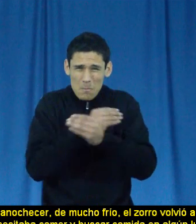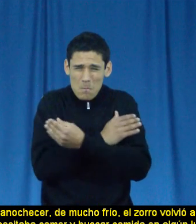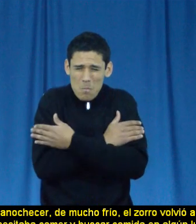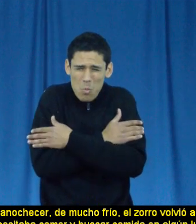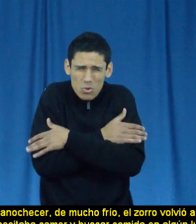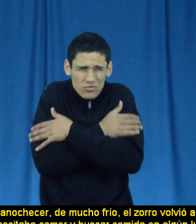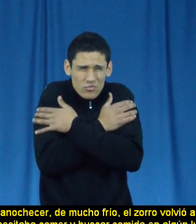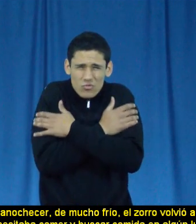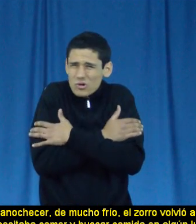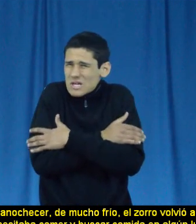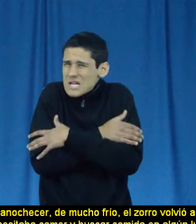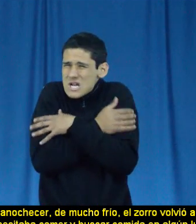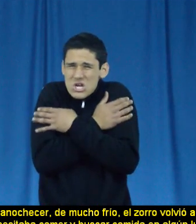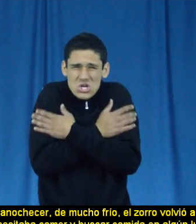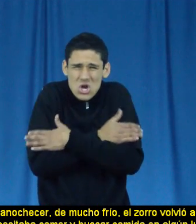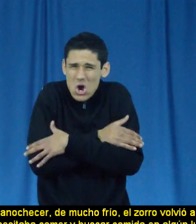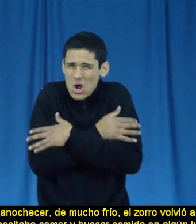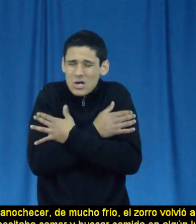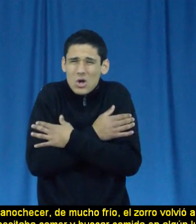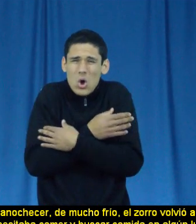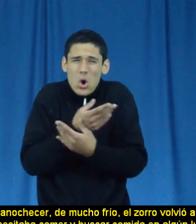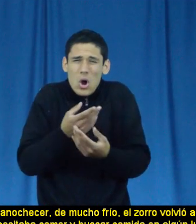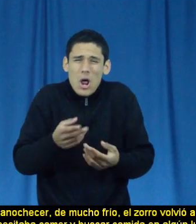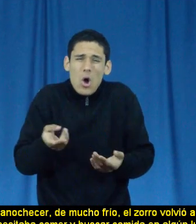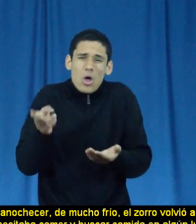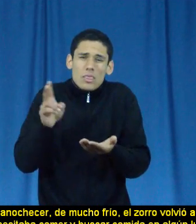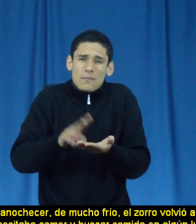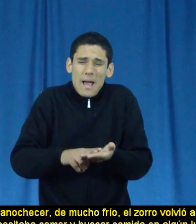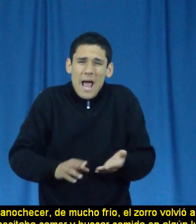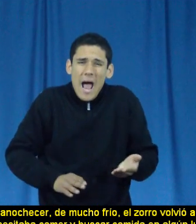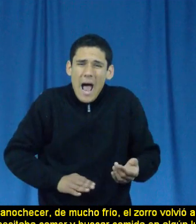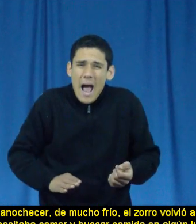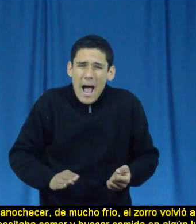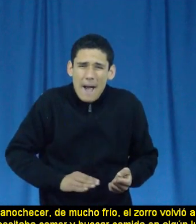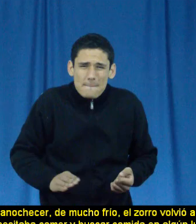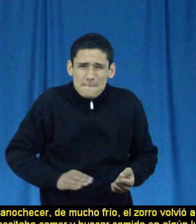Nuevamente, en un anochecer de mucho frío, el zorro volvió a sentir mucha hambre.